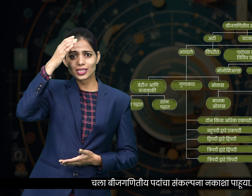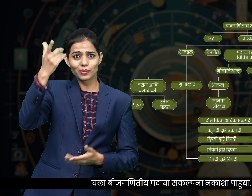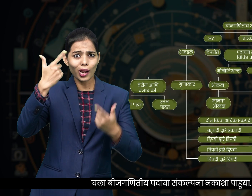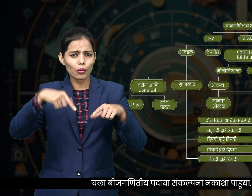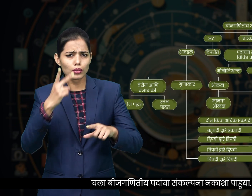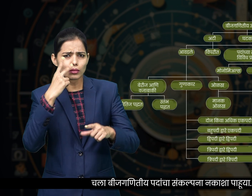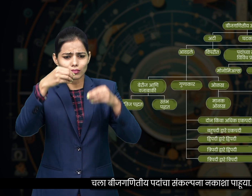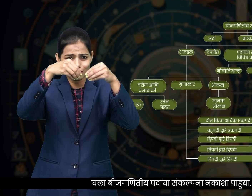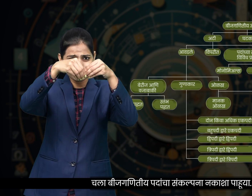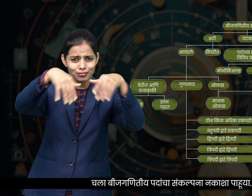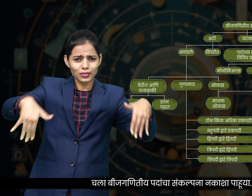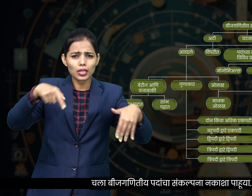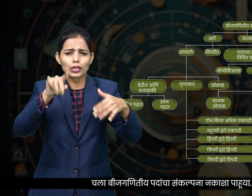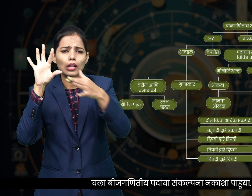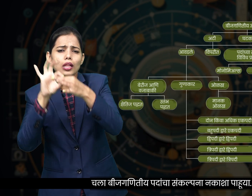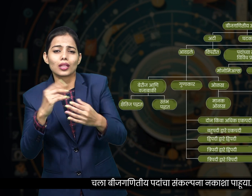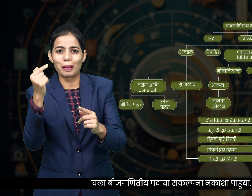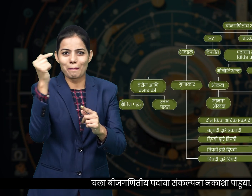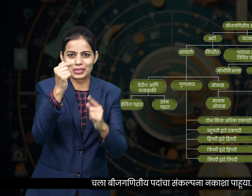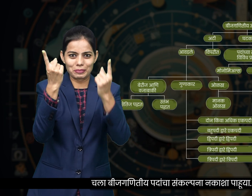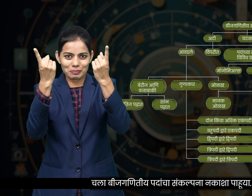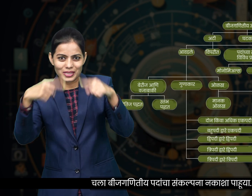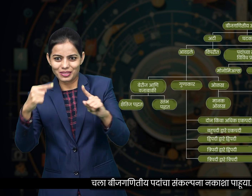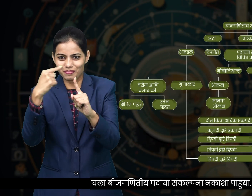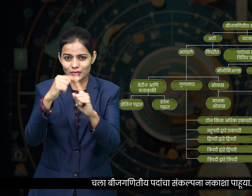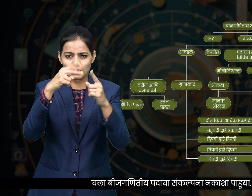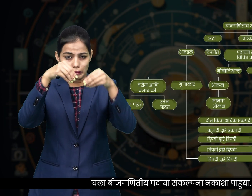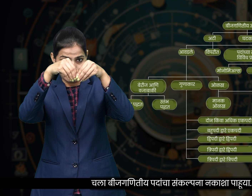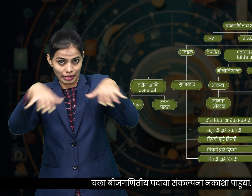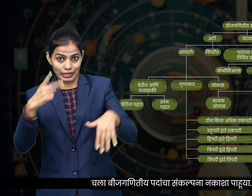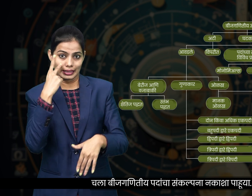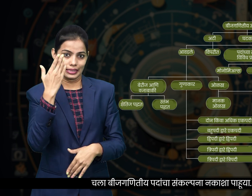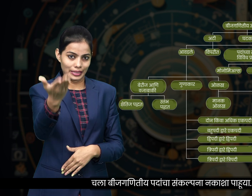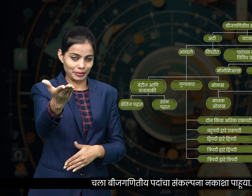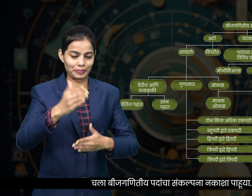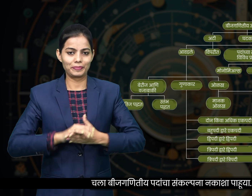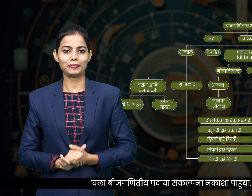चला बीजगणितीय पदांचा संकल्पना नकाशा पाहूया.